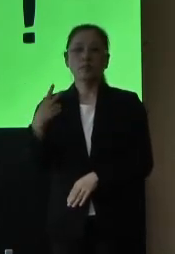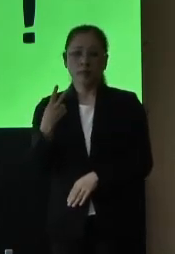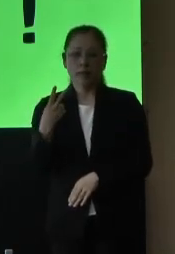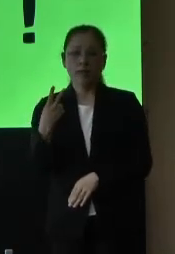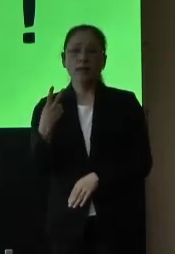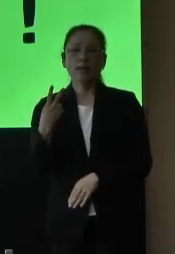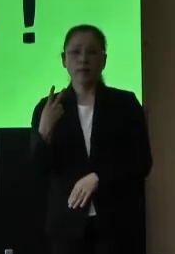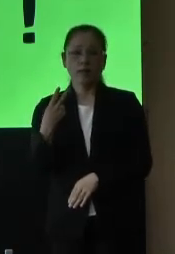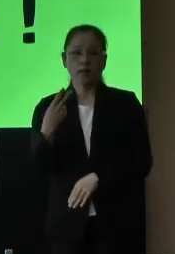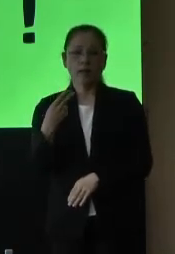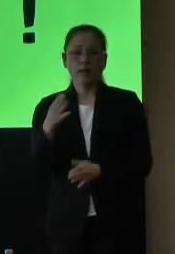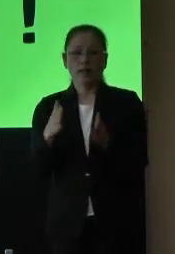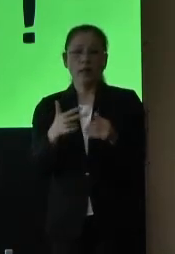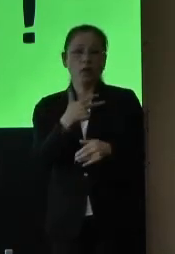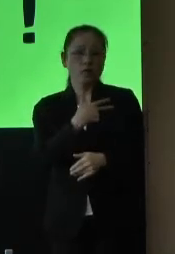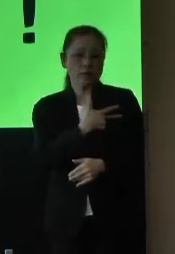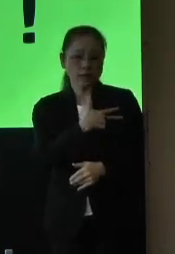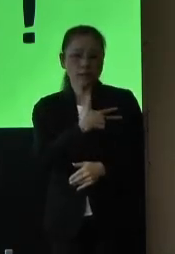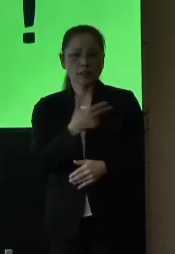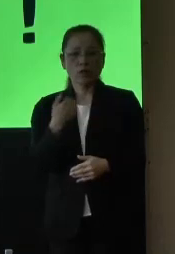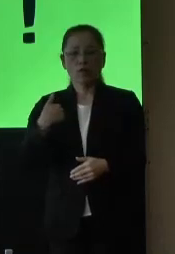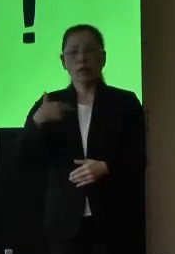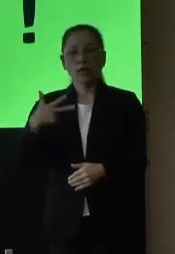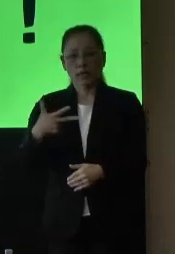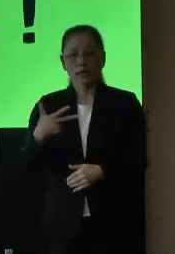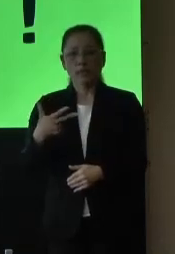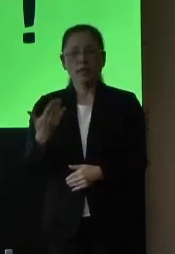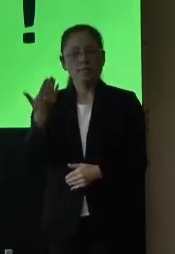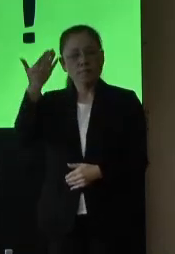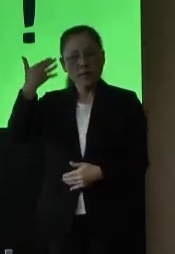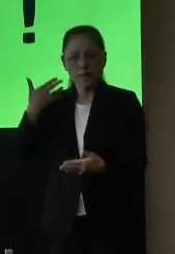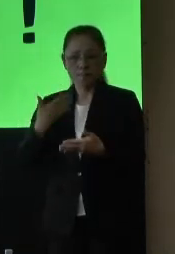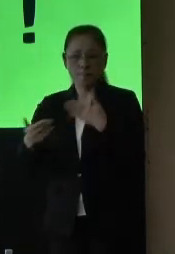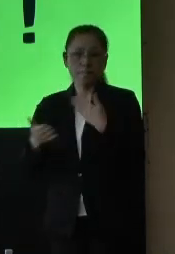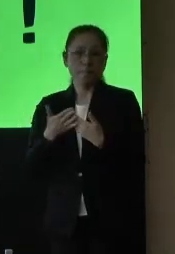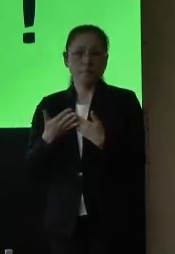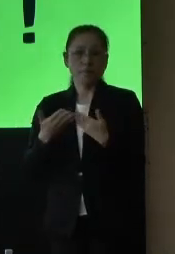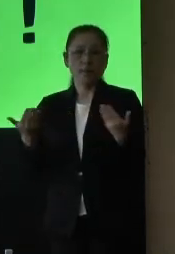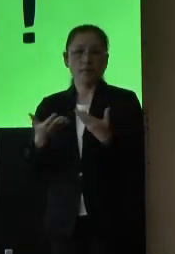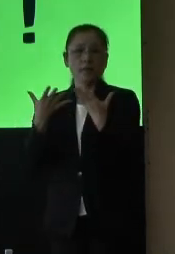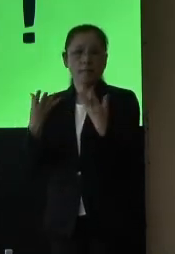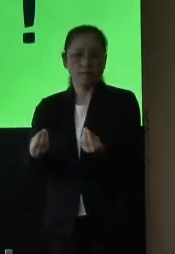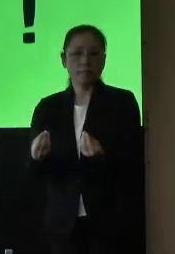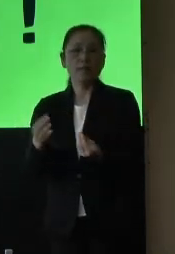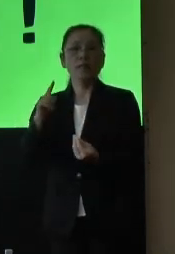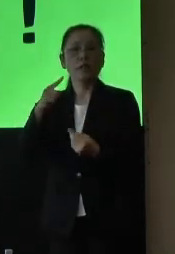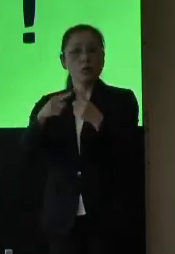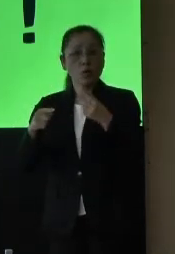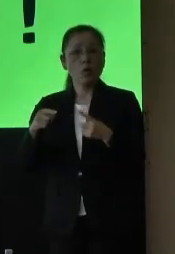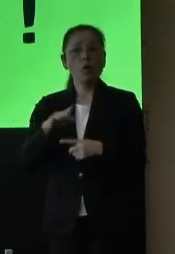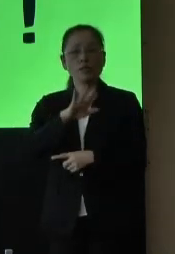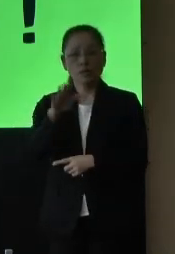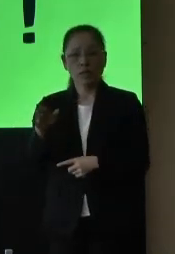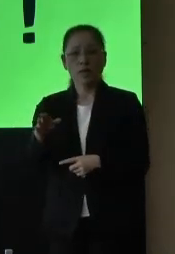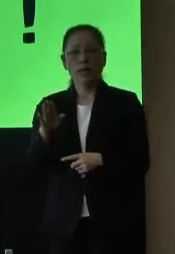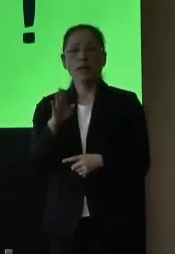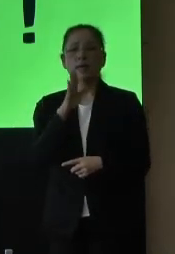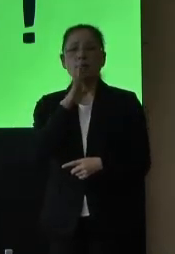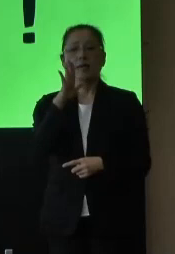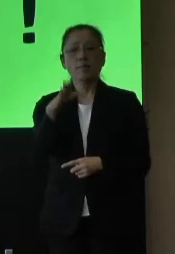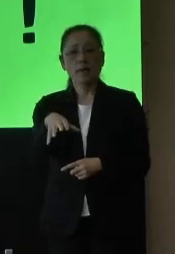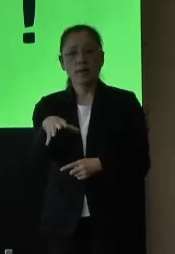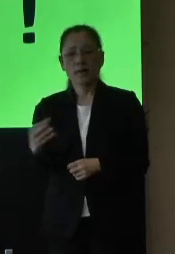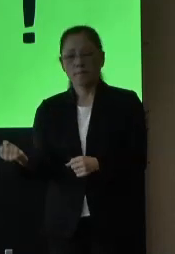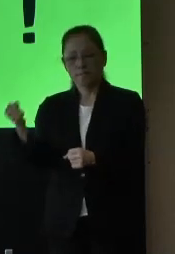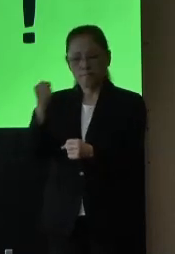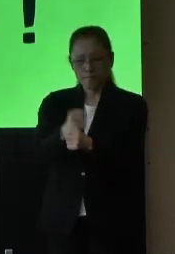師や保健師の OG や OB として働いた経験のある方々には、即戦力として